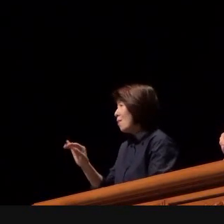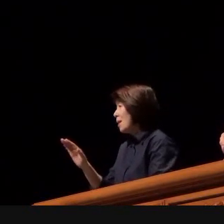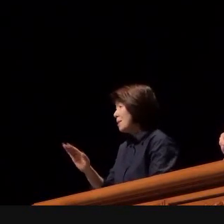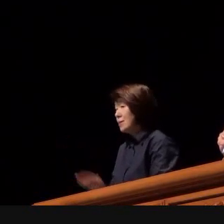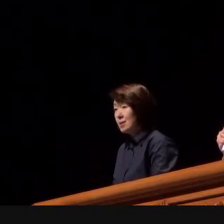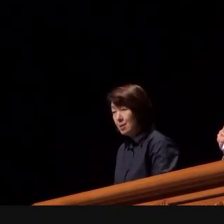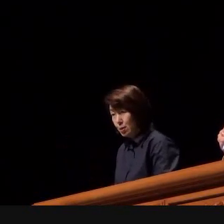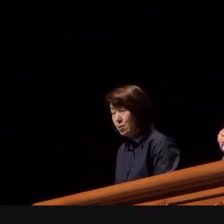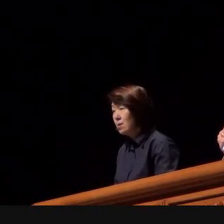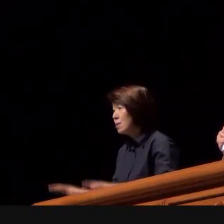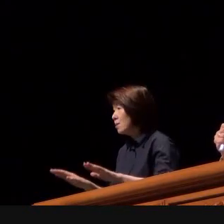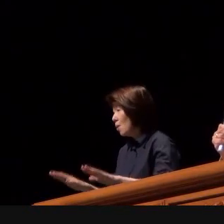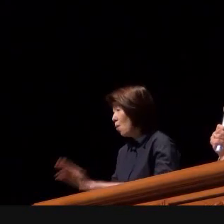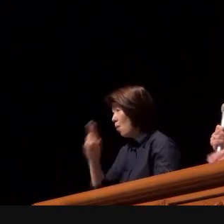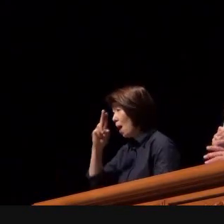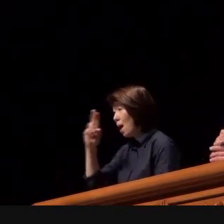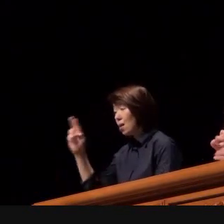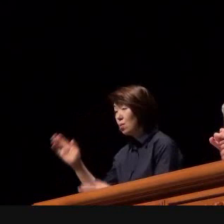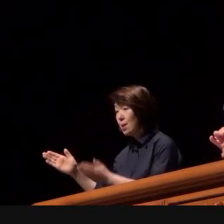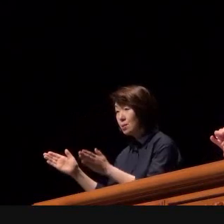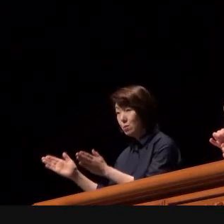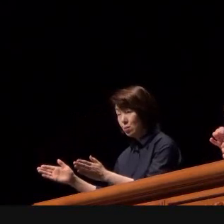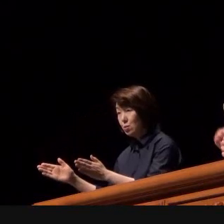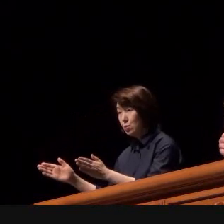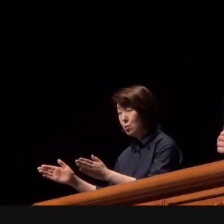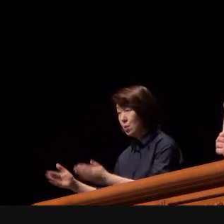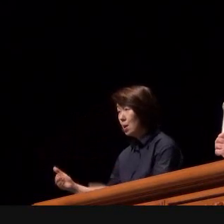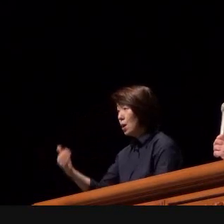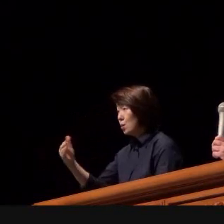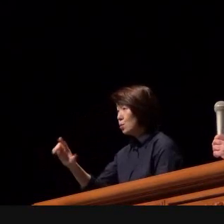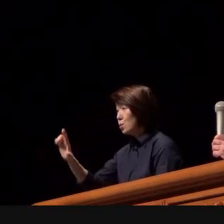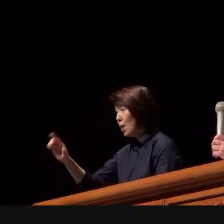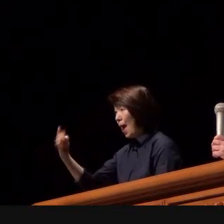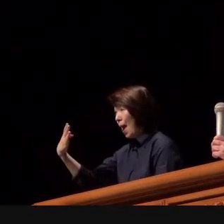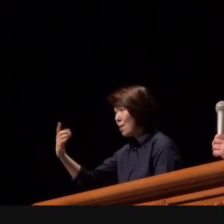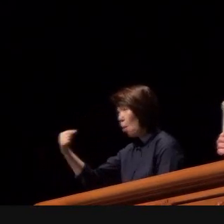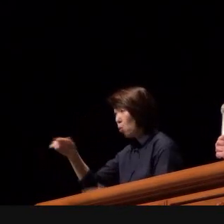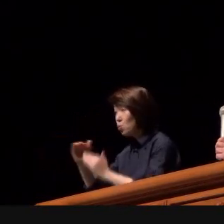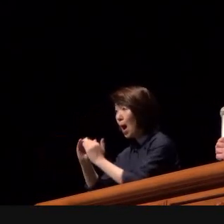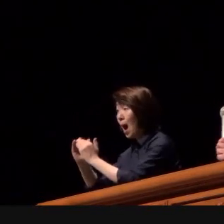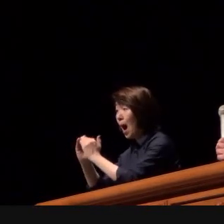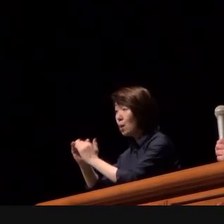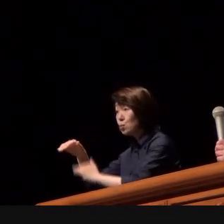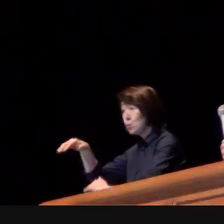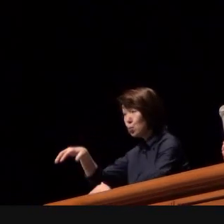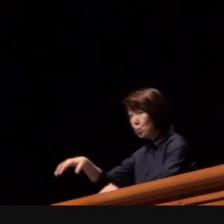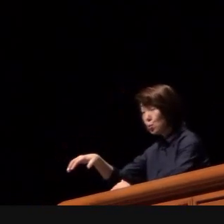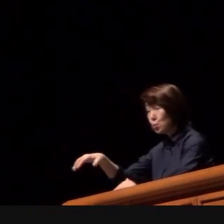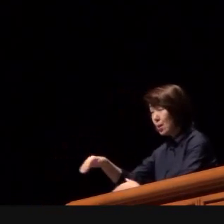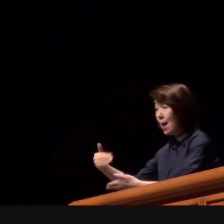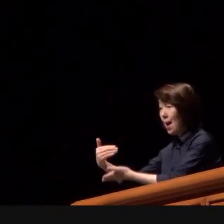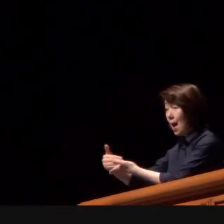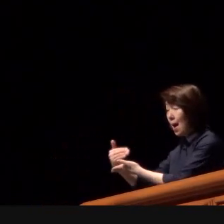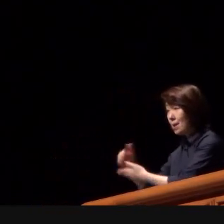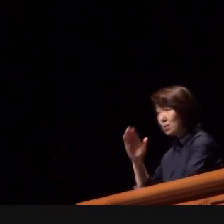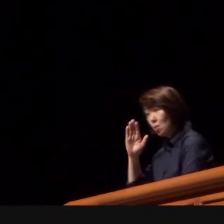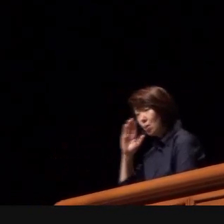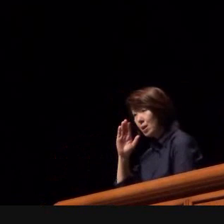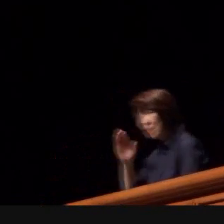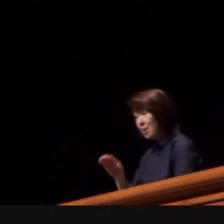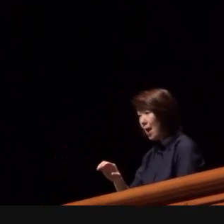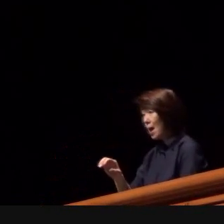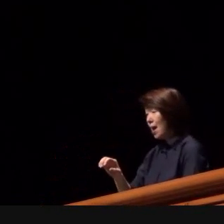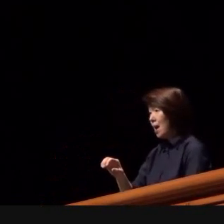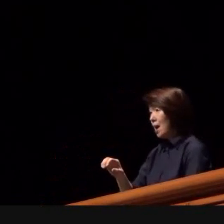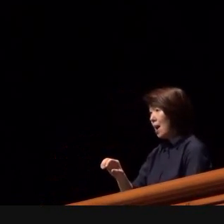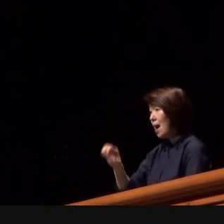ども、今日午前中にクレヨンハウスで話を聞いて、早乙女勝